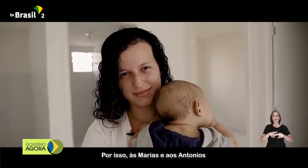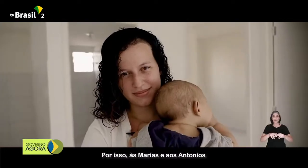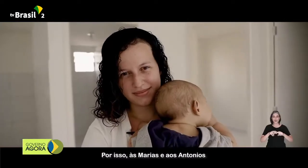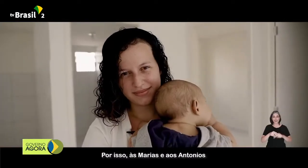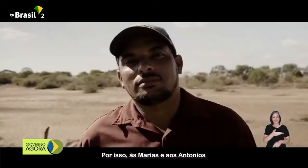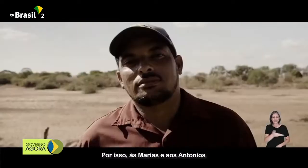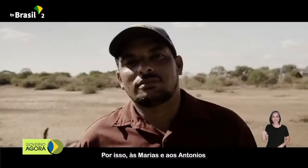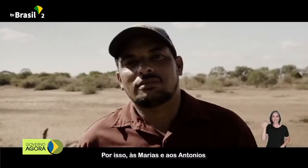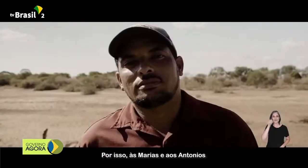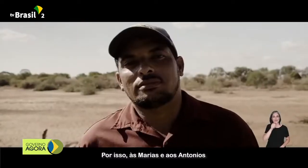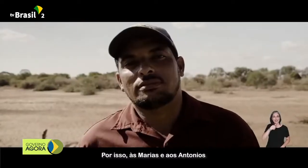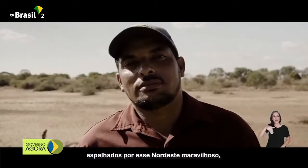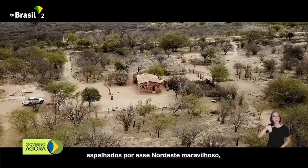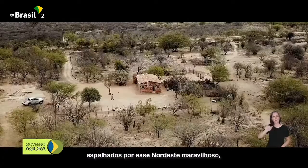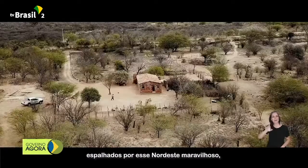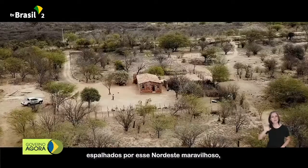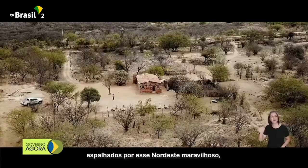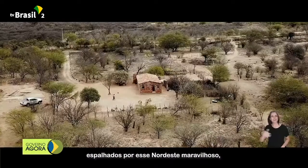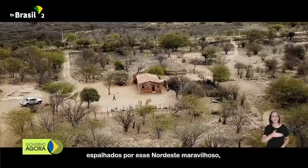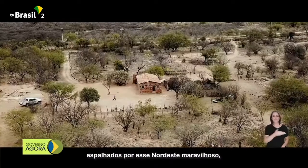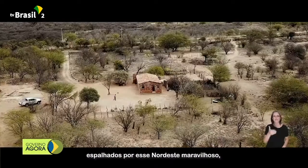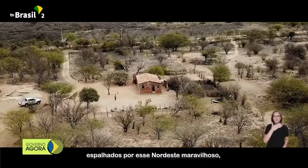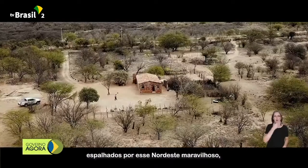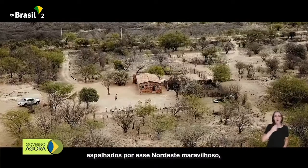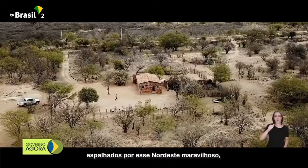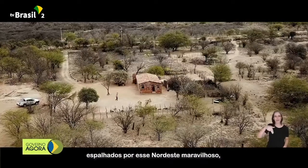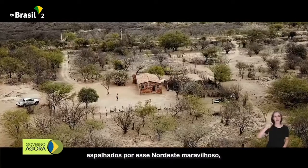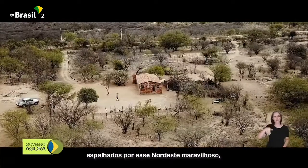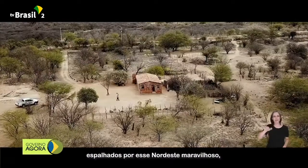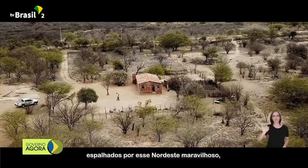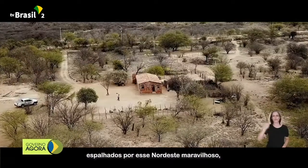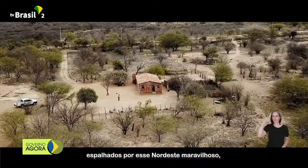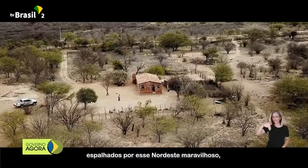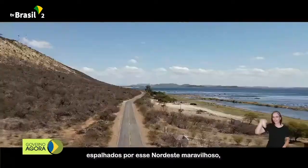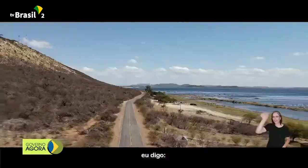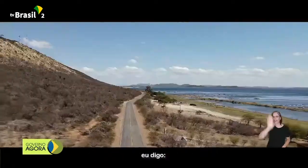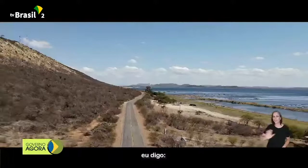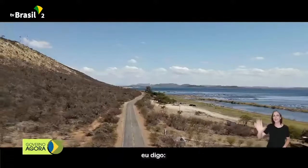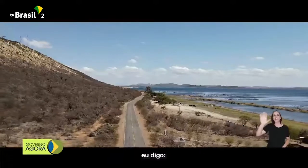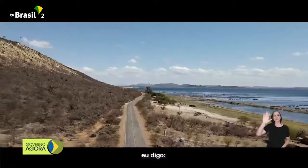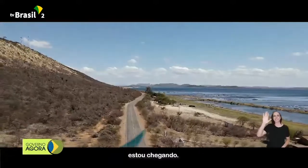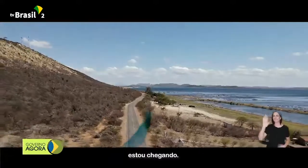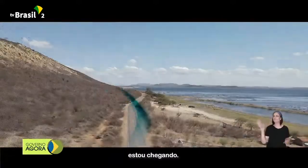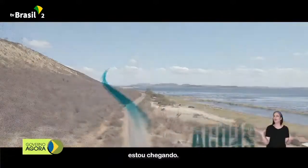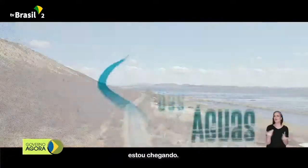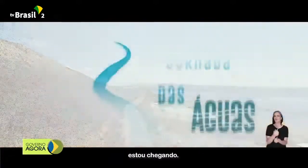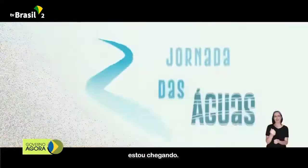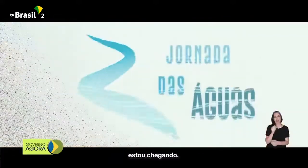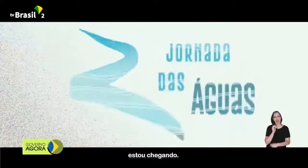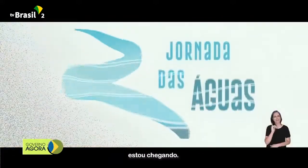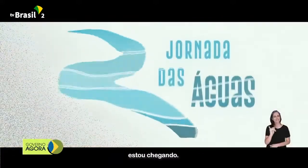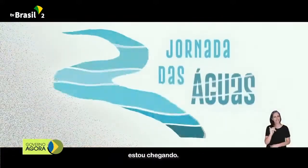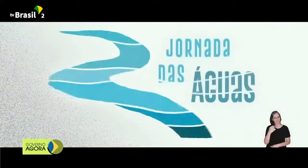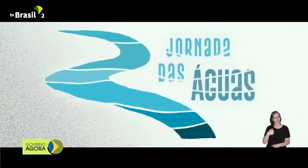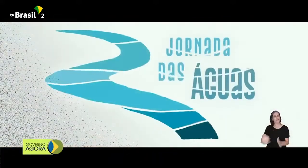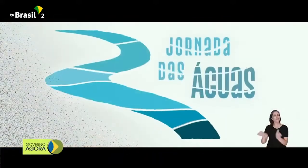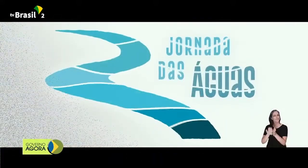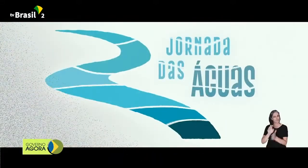às Marias e aos Antônios espalhados por esse Nordeste maravilhoso, eu digo, estou